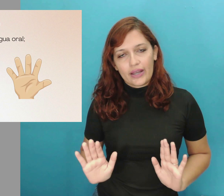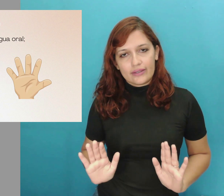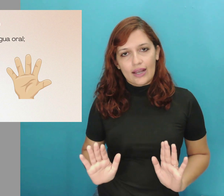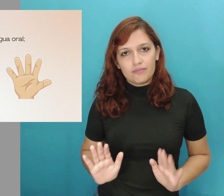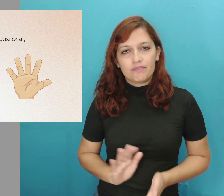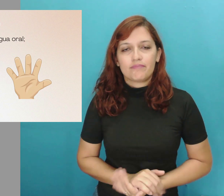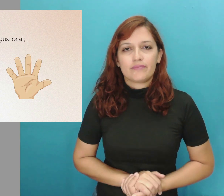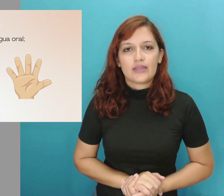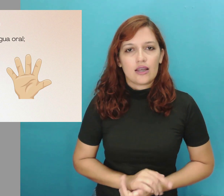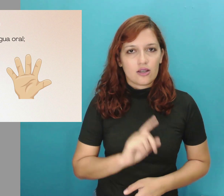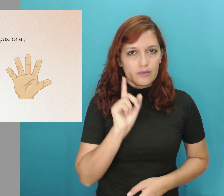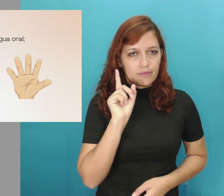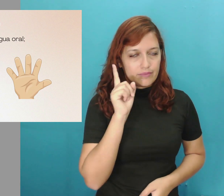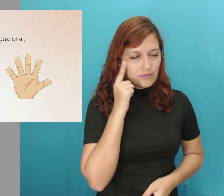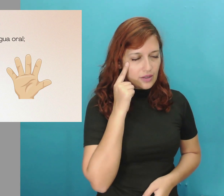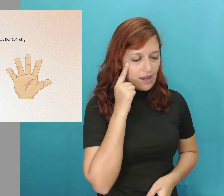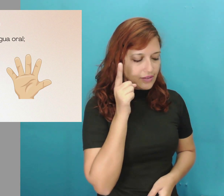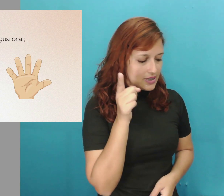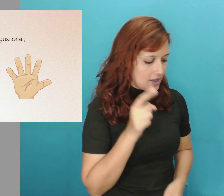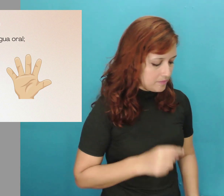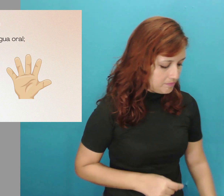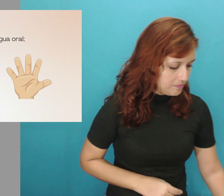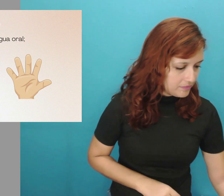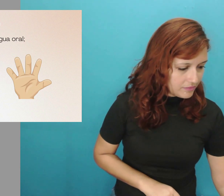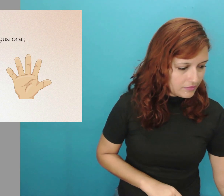tá? Grava isso aí.